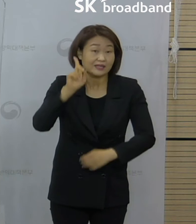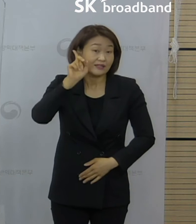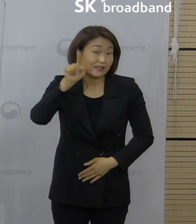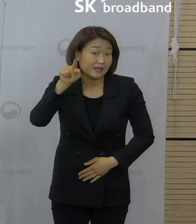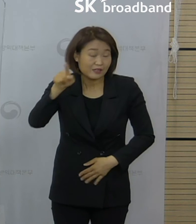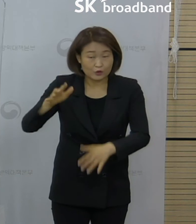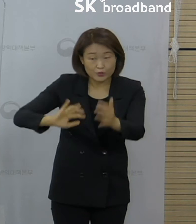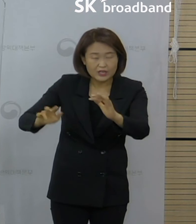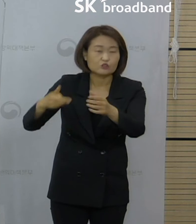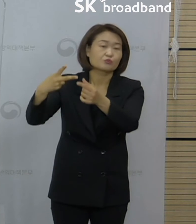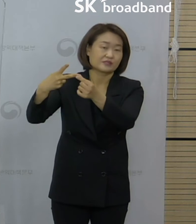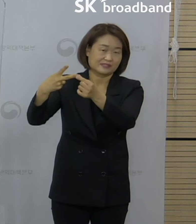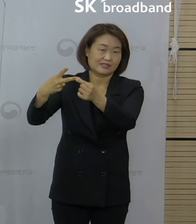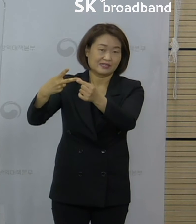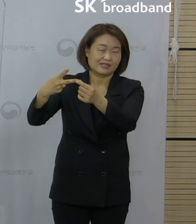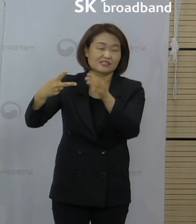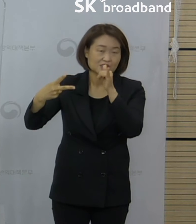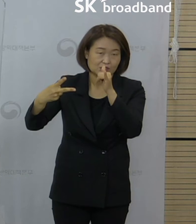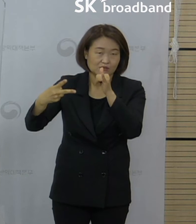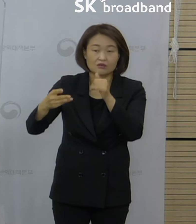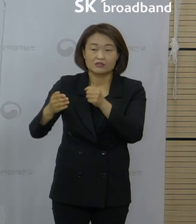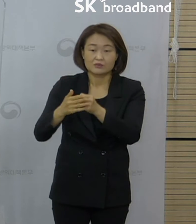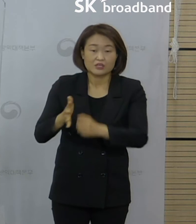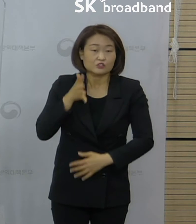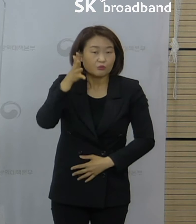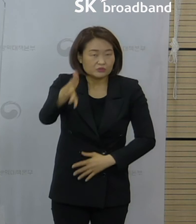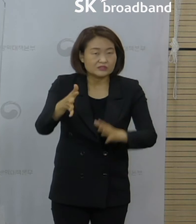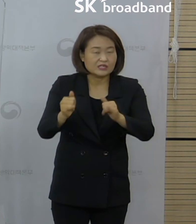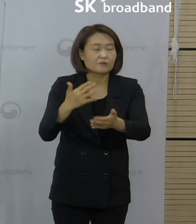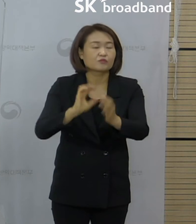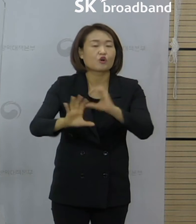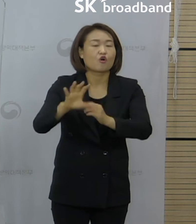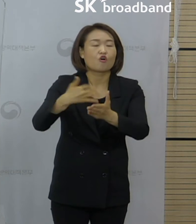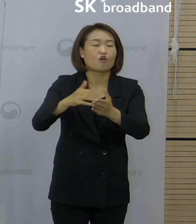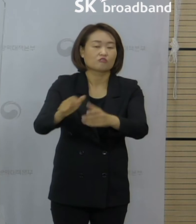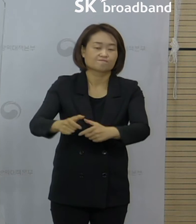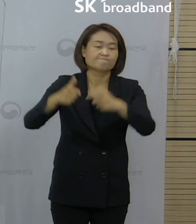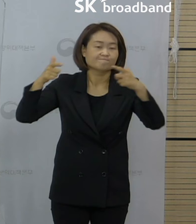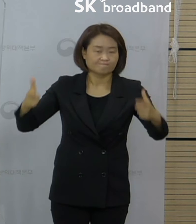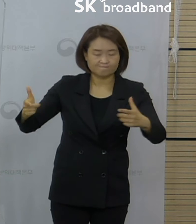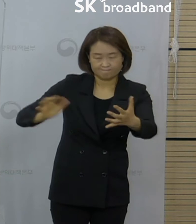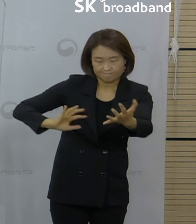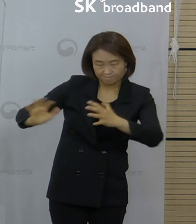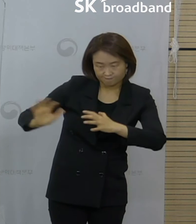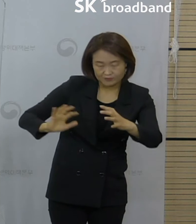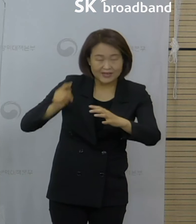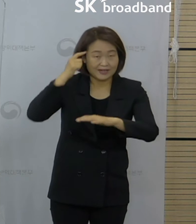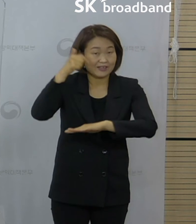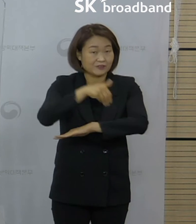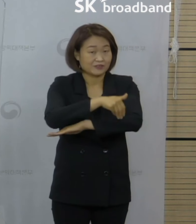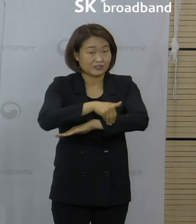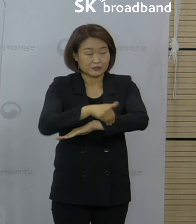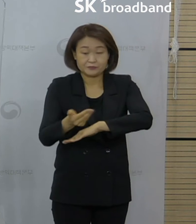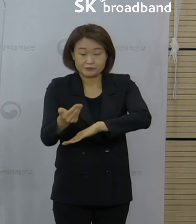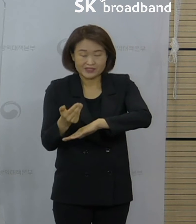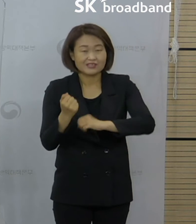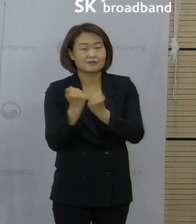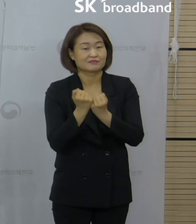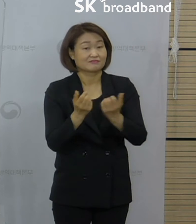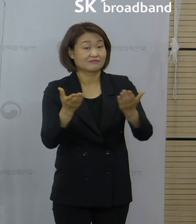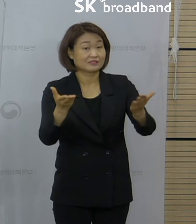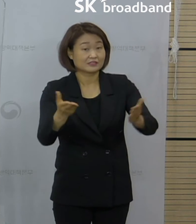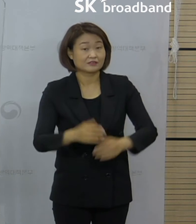번째로 관련된 전문가 풀을 더 넓혀서 논의를 할 예정으로 있다는 말씀을 드립니다.